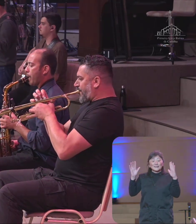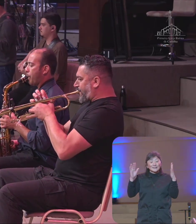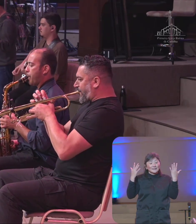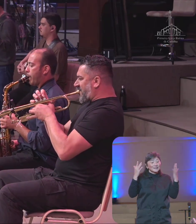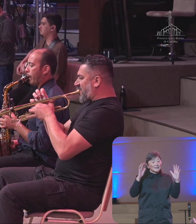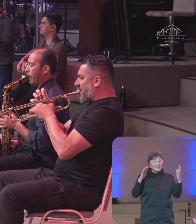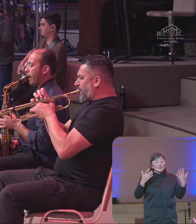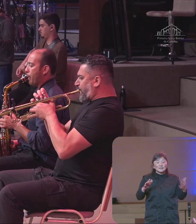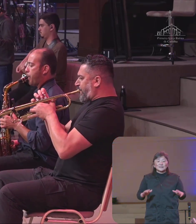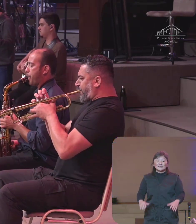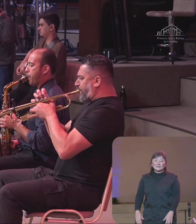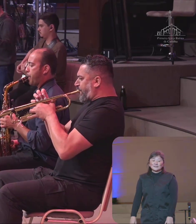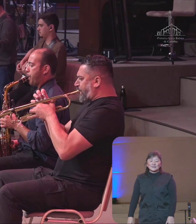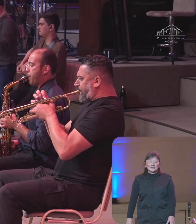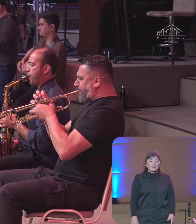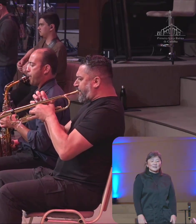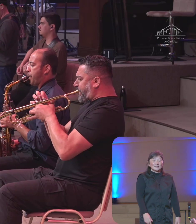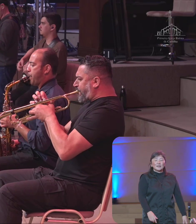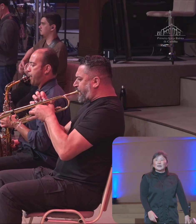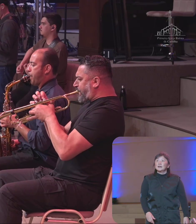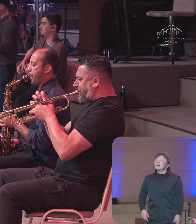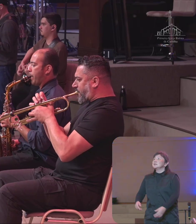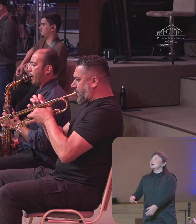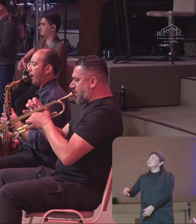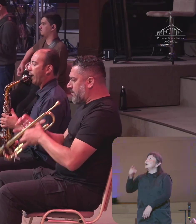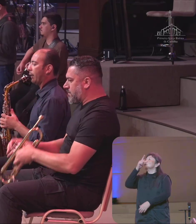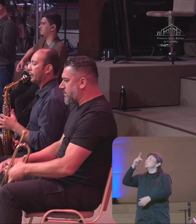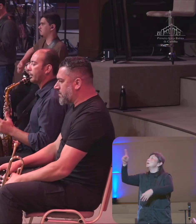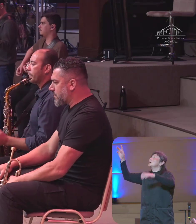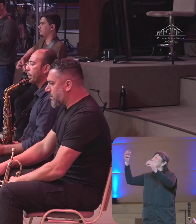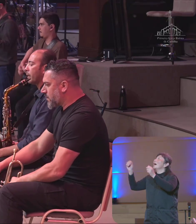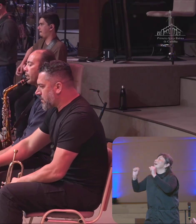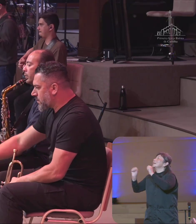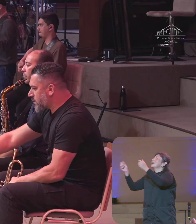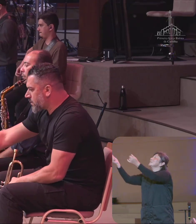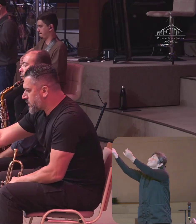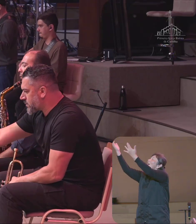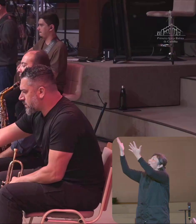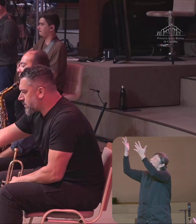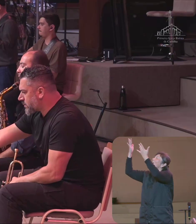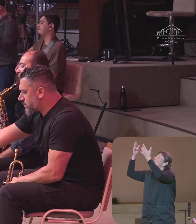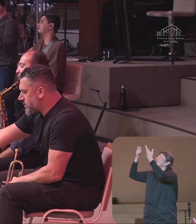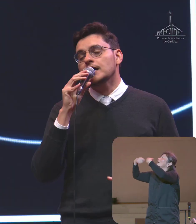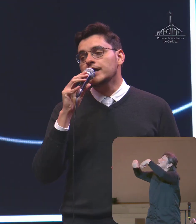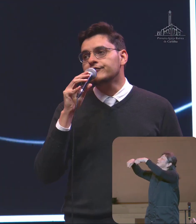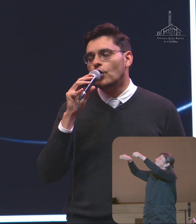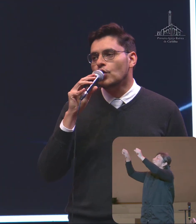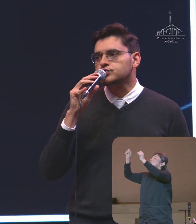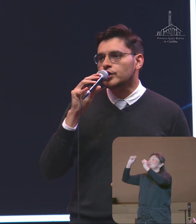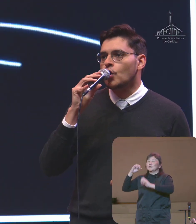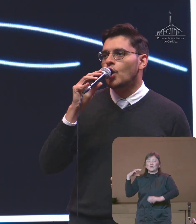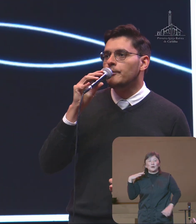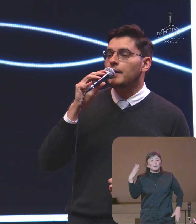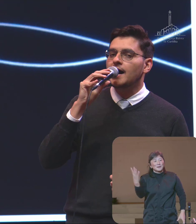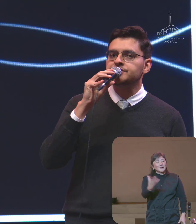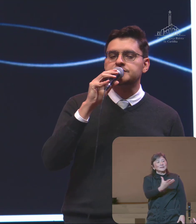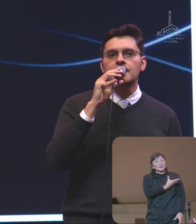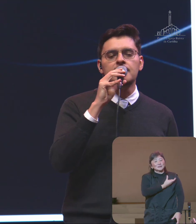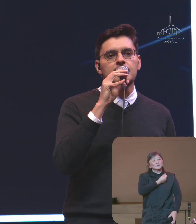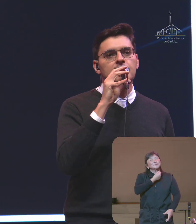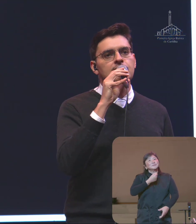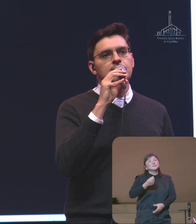um Deus maravilhoso, que apesar de nós, nos usa e escreve a nossa história, Pai. Obrigada porque o Senhor é maravilhoso,